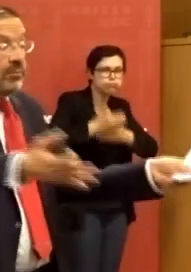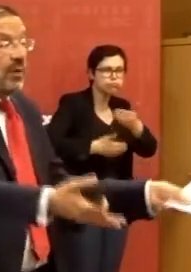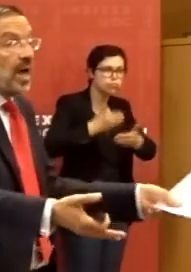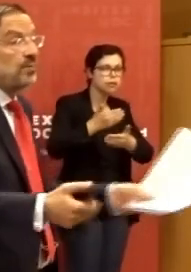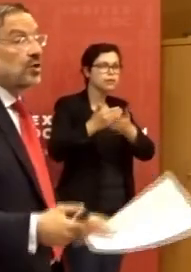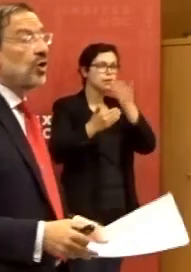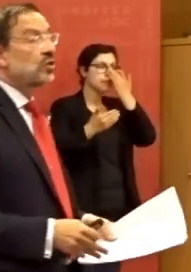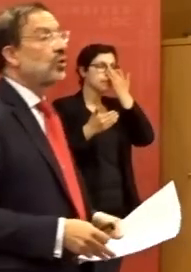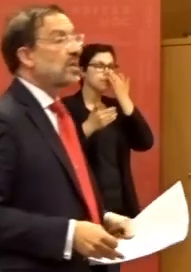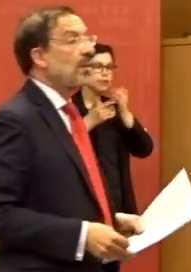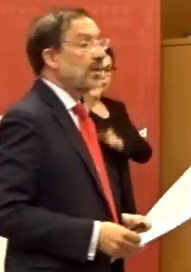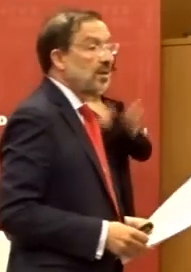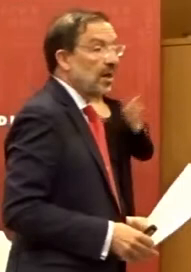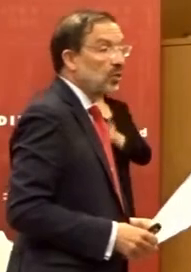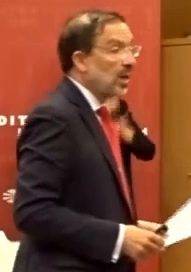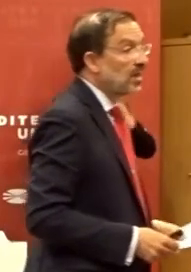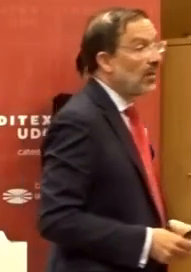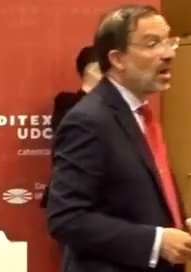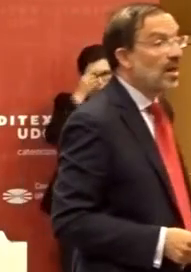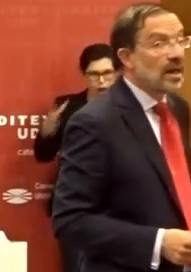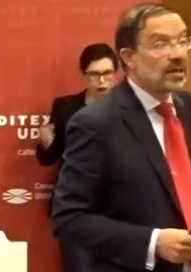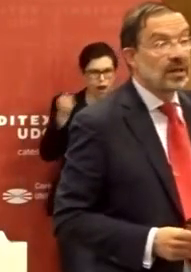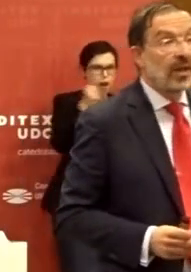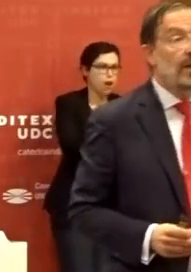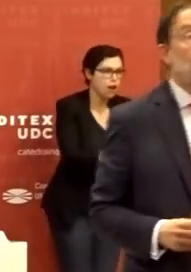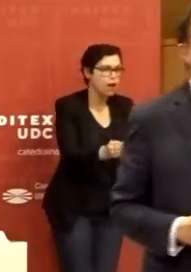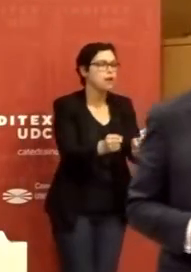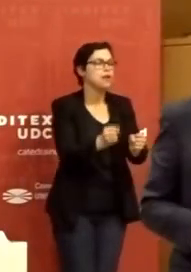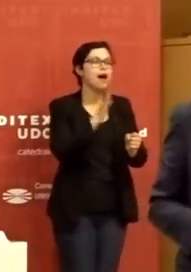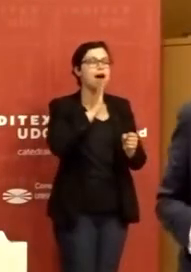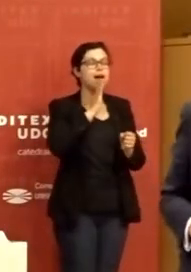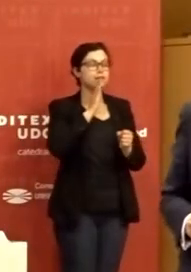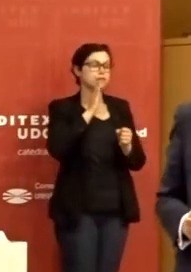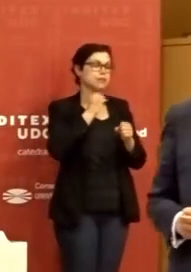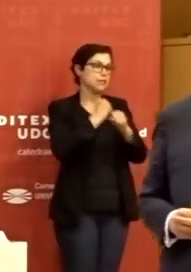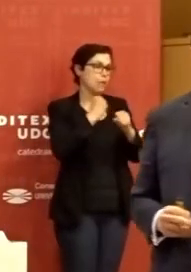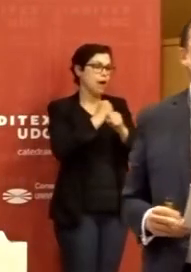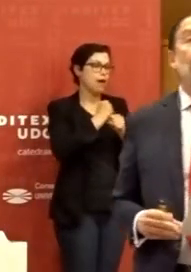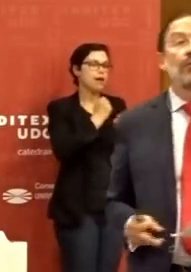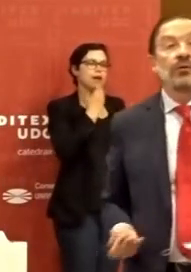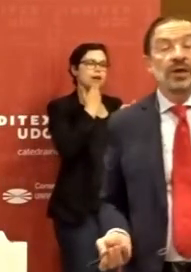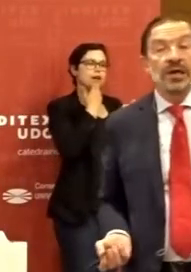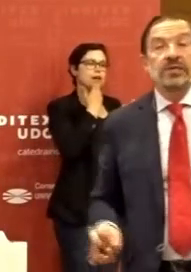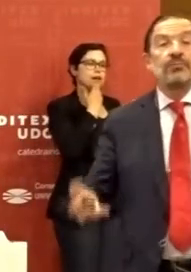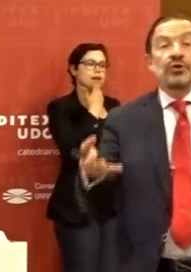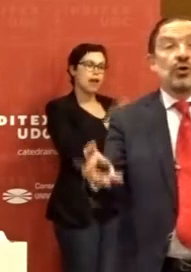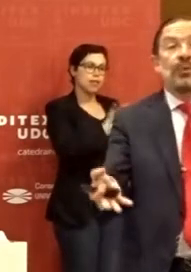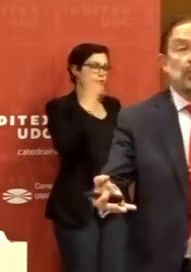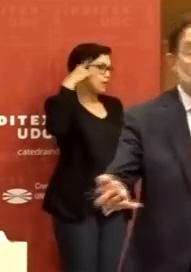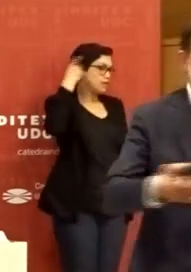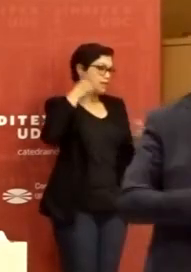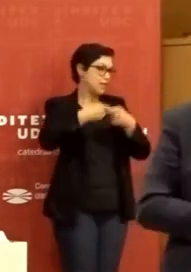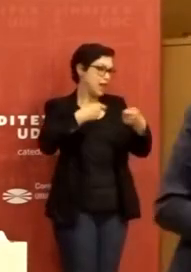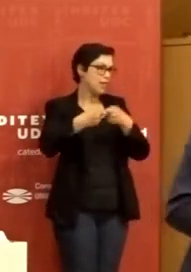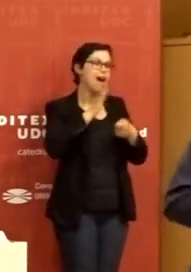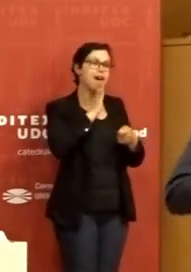y las personas con discapacidad intelectual que trabajan en la tienda de Tempe, en la tienda For and From de Elche, pues son